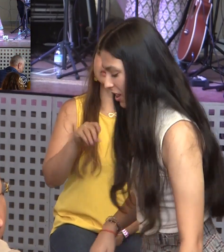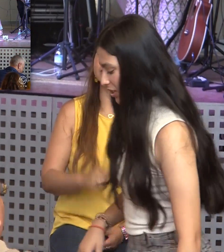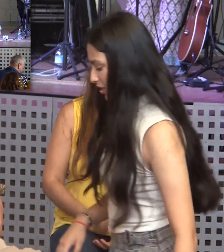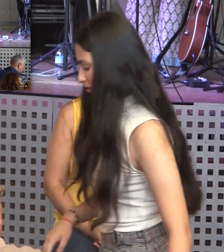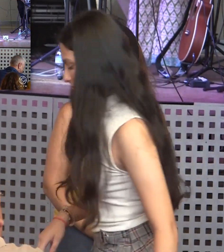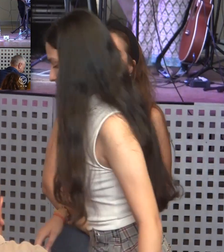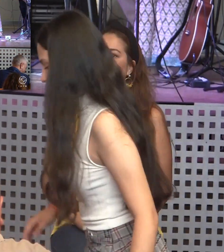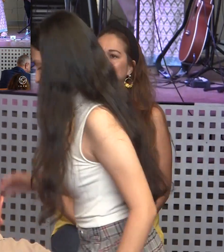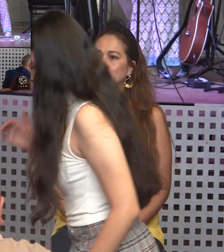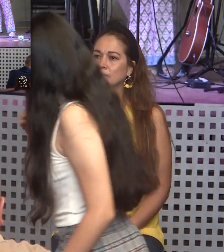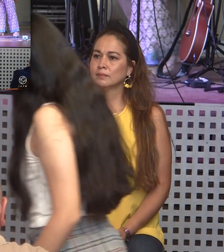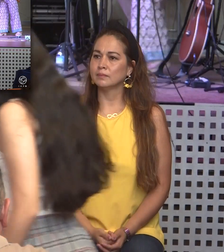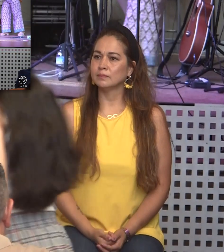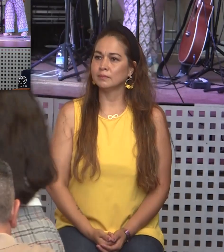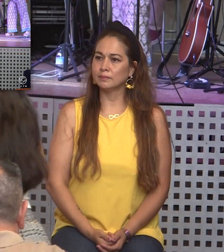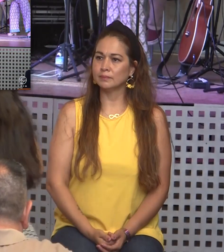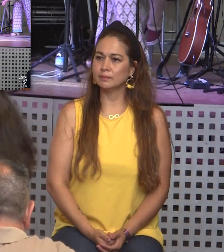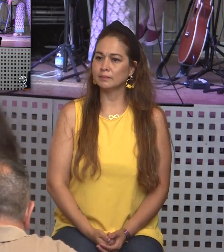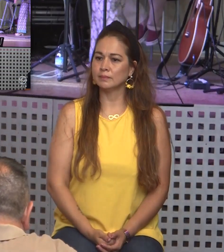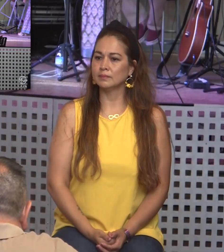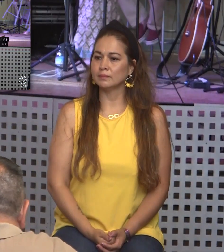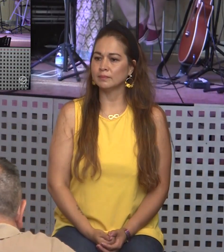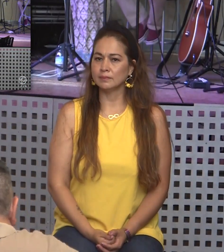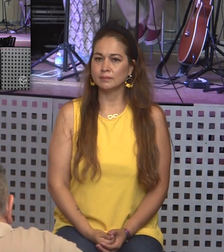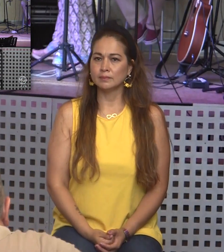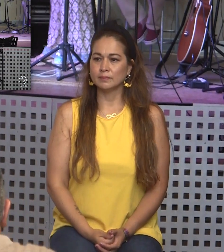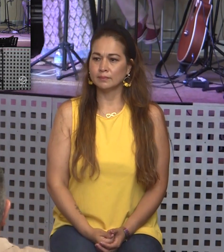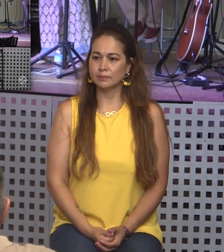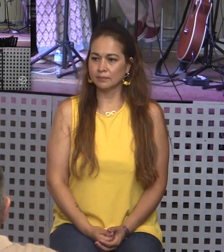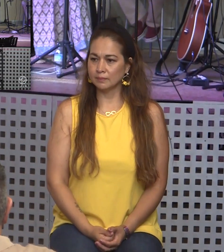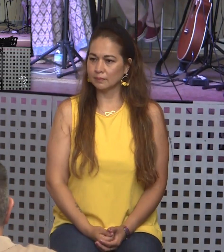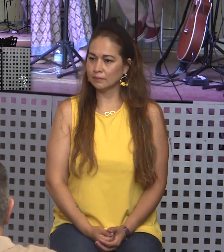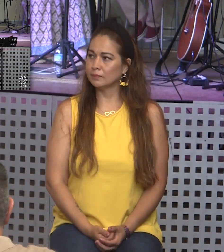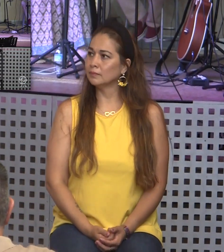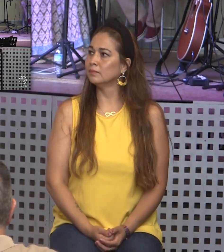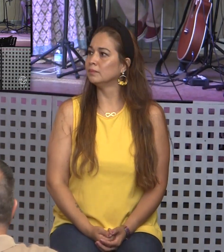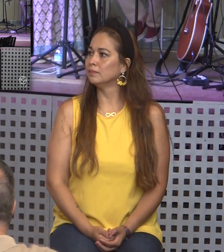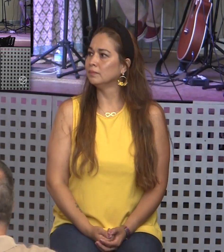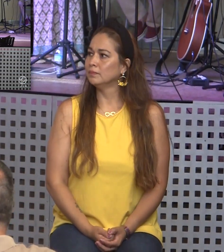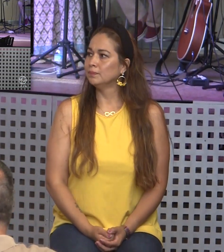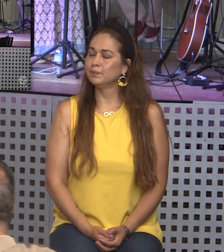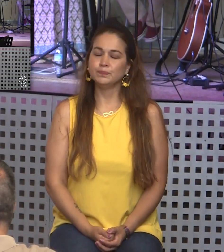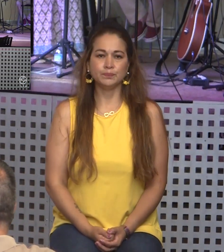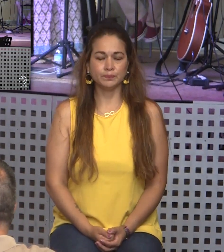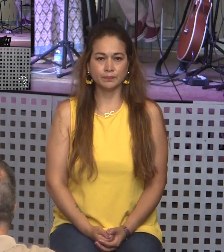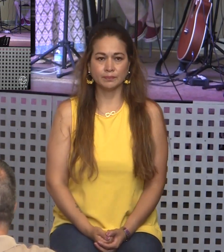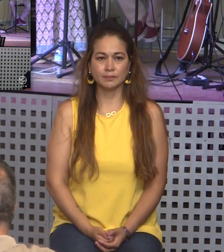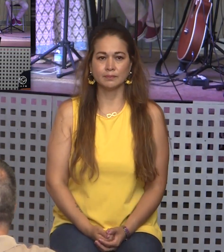que tiene que ver con la siguiente introducción que os quiero hacer.